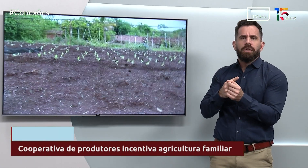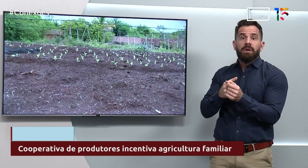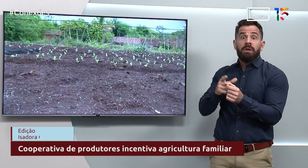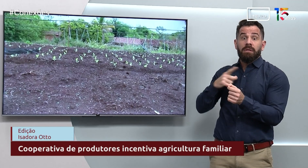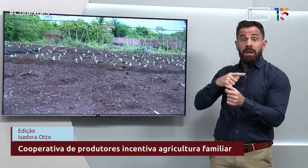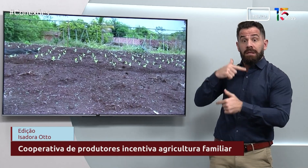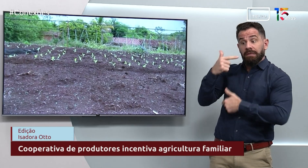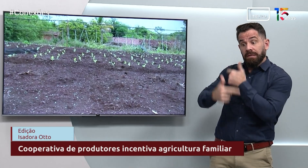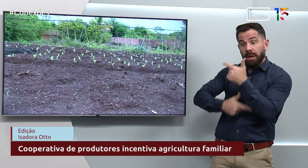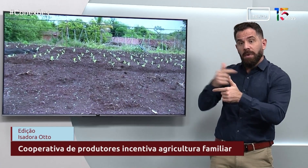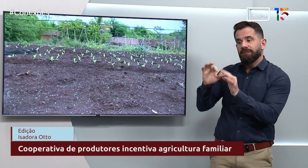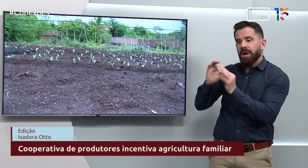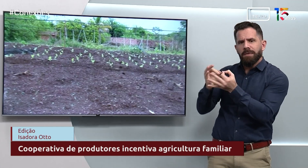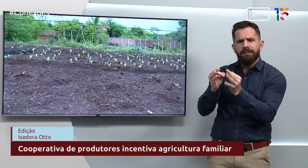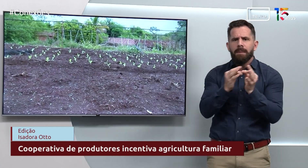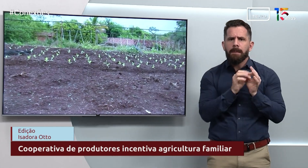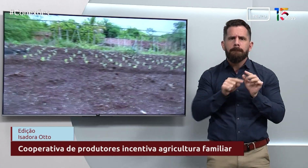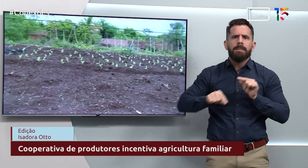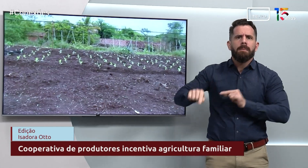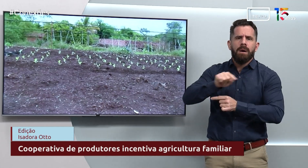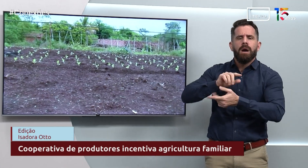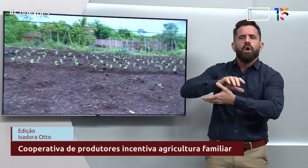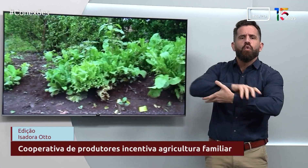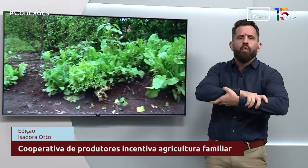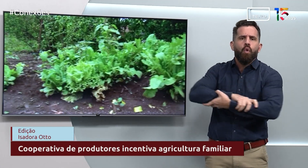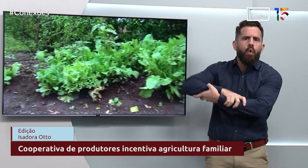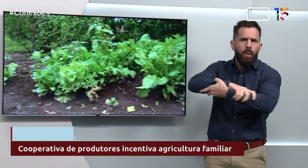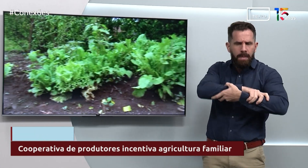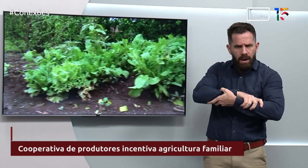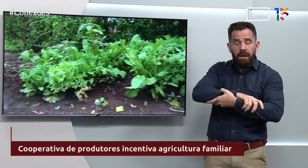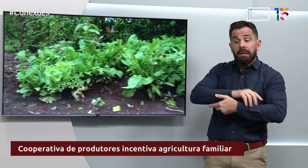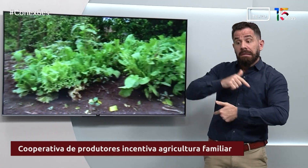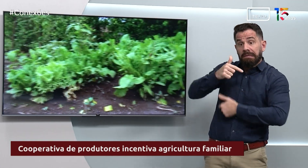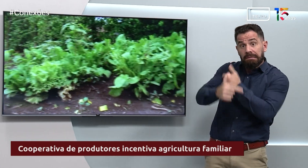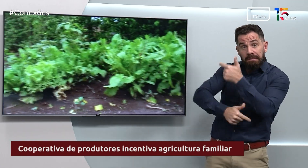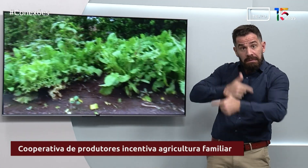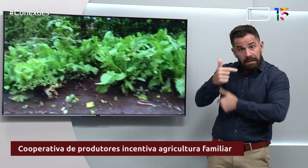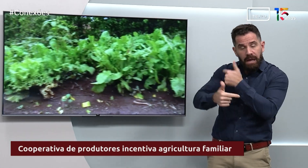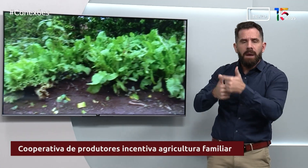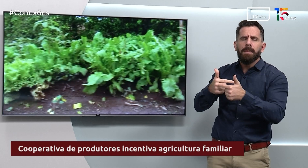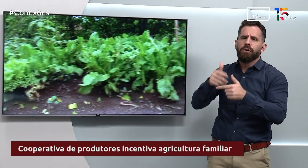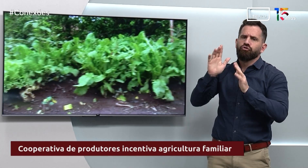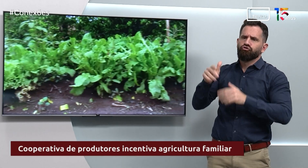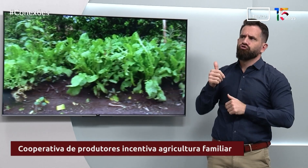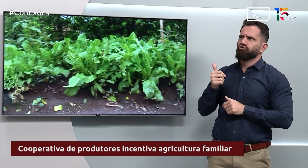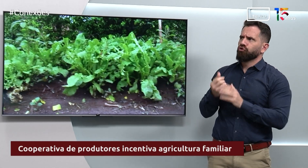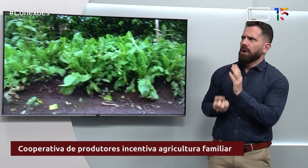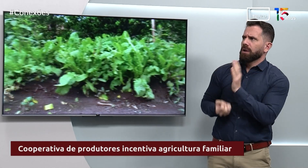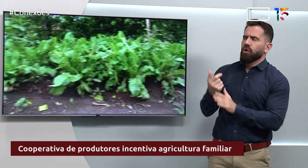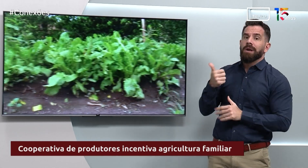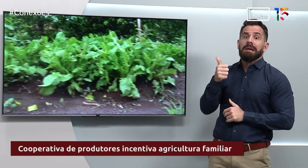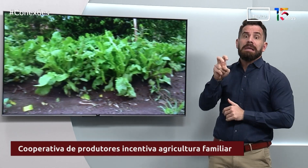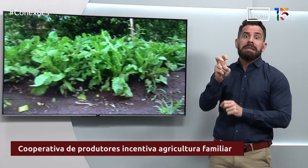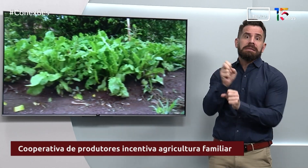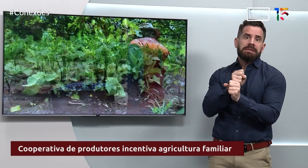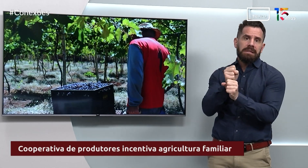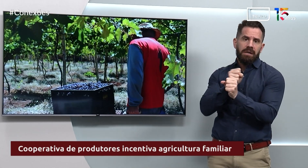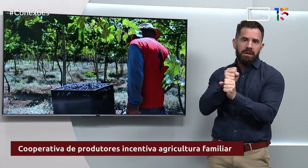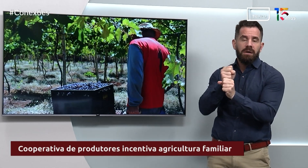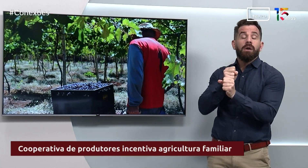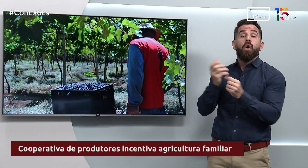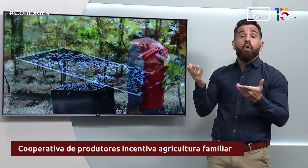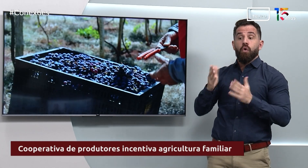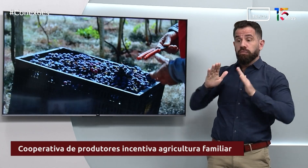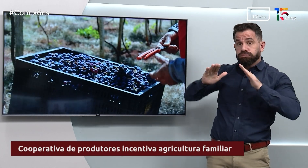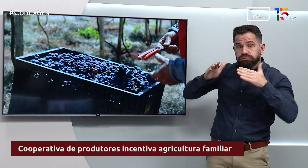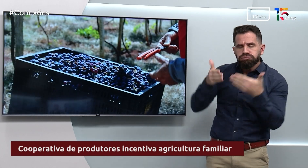Cooperativa Agroindustrial de Agricultores Familiares da região. A Coopercap existe há 15 anos e hoje atua principalmente no ramo de